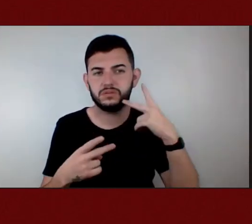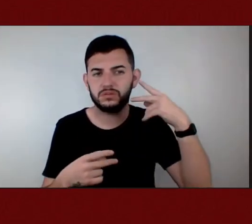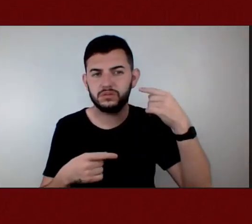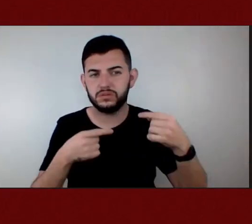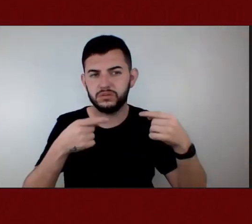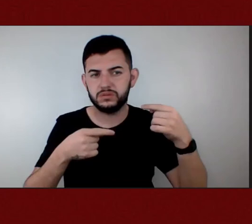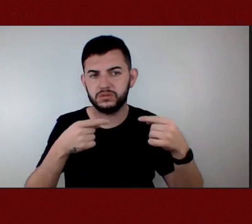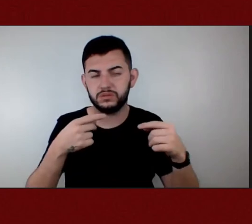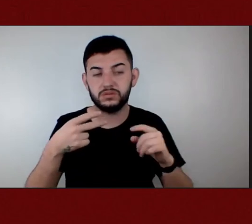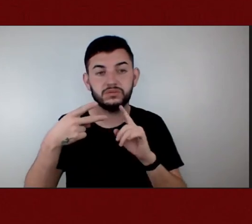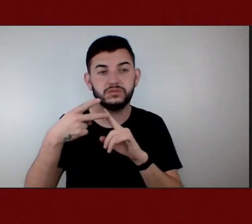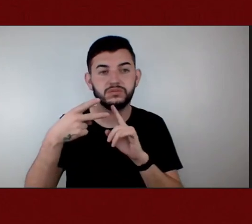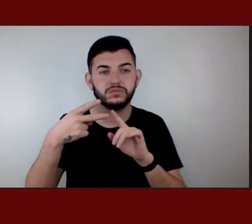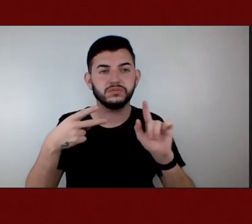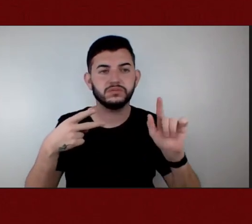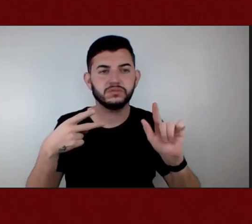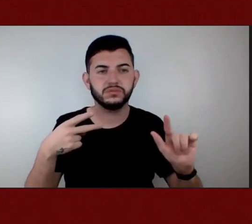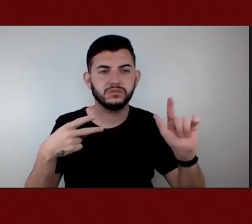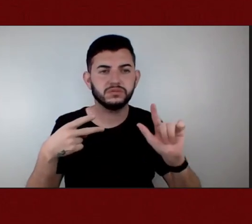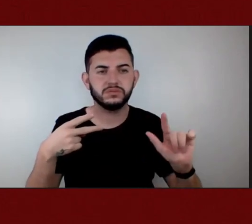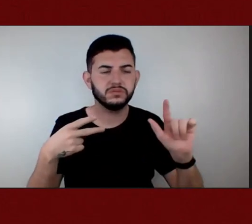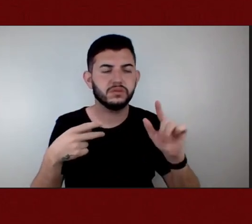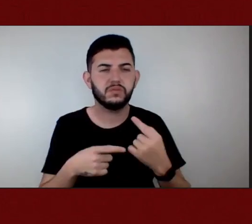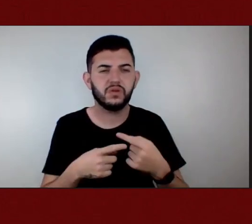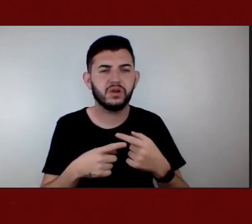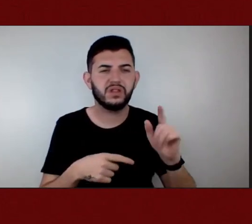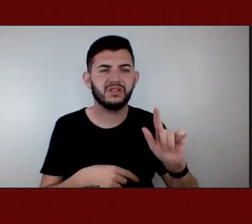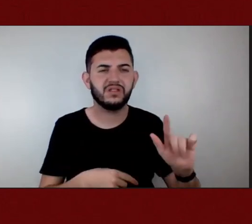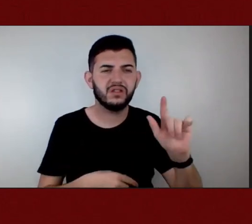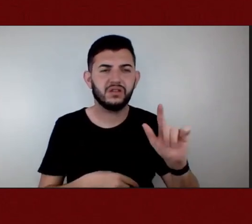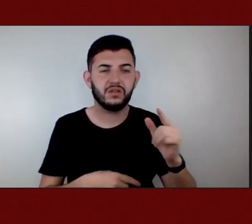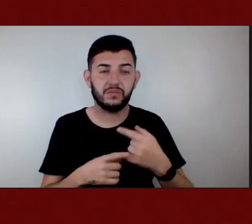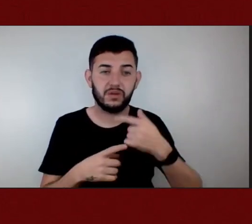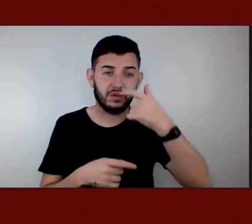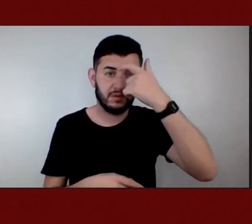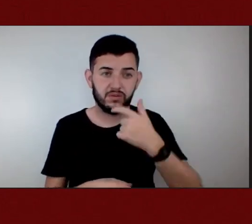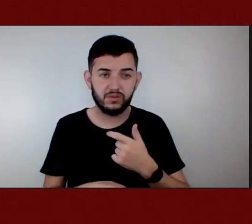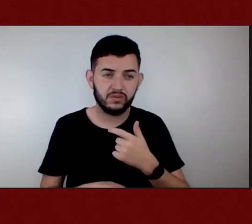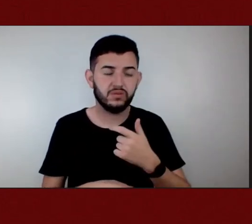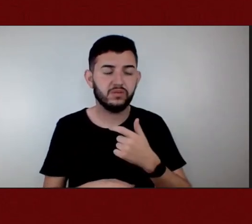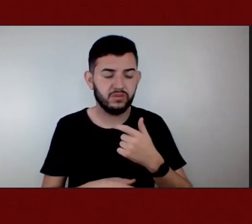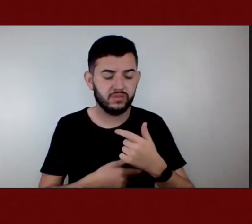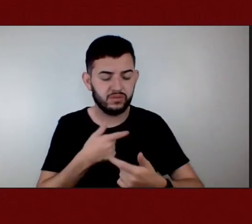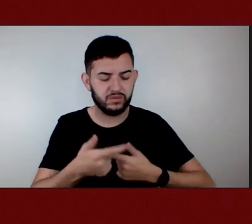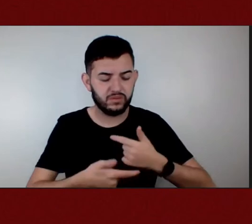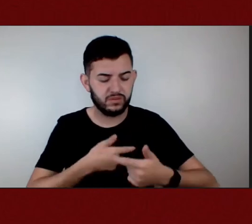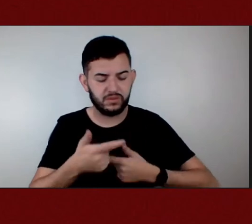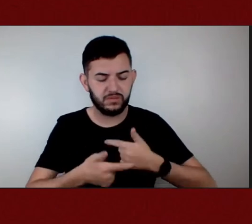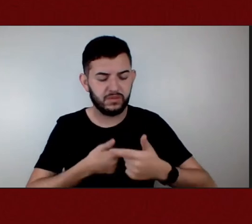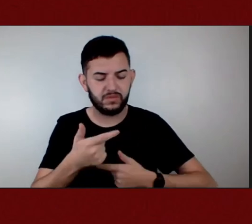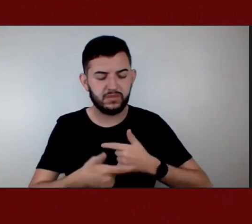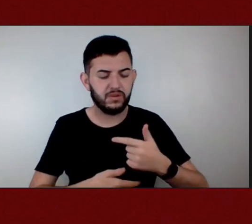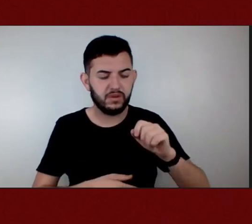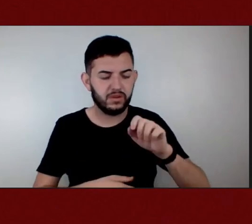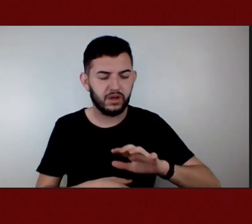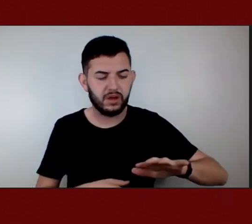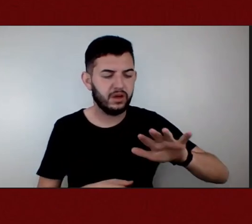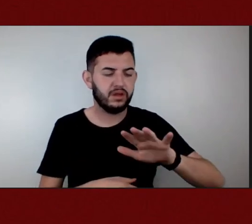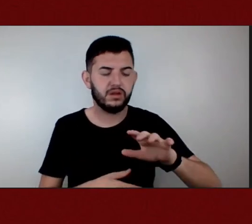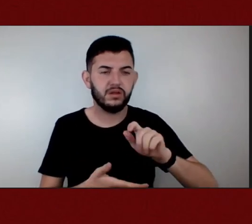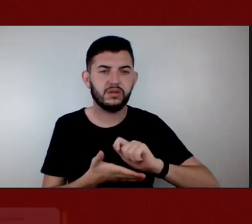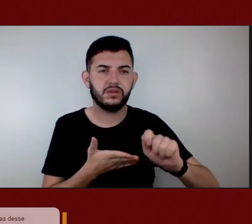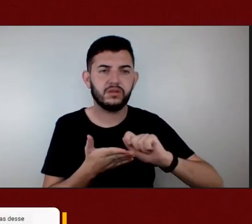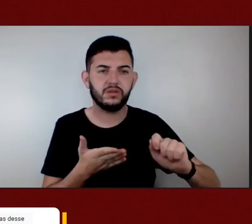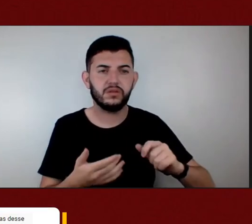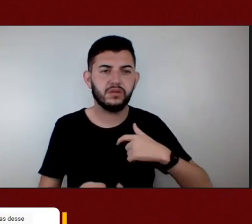literatura? Bom, porque esse é o meu ofício, eu sou escritor, e, além disso, sou professor de literatura.